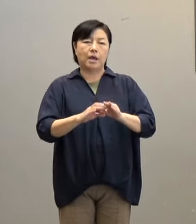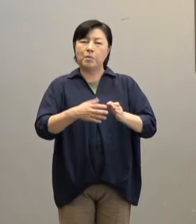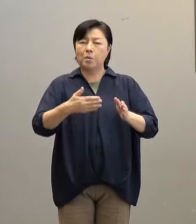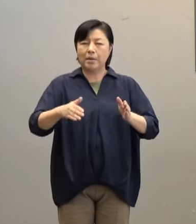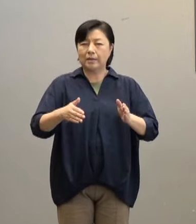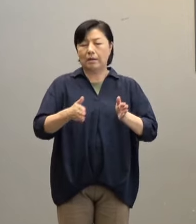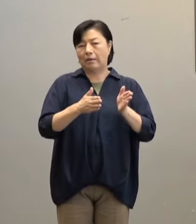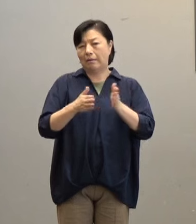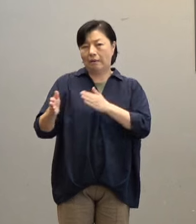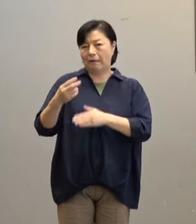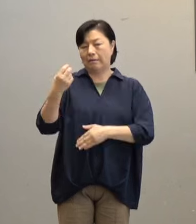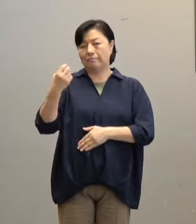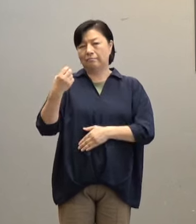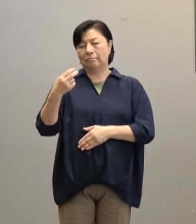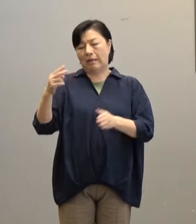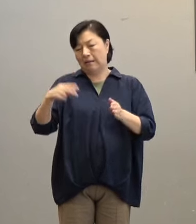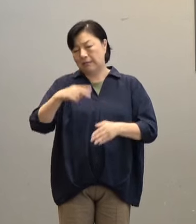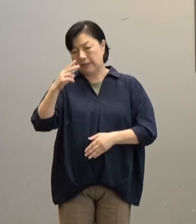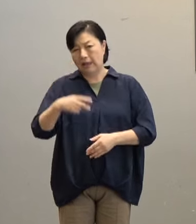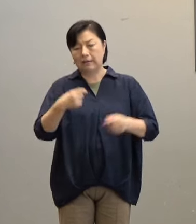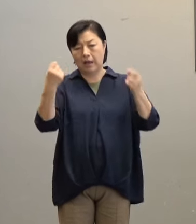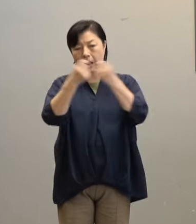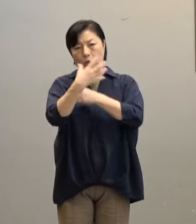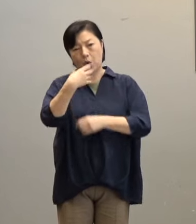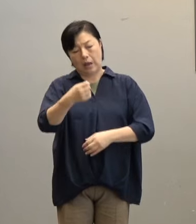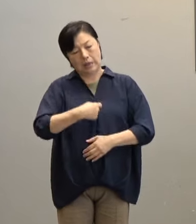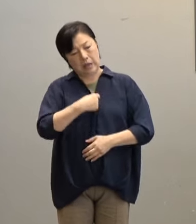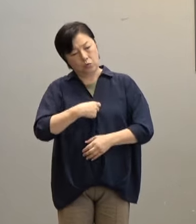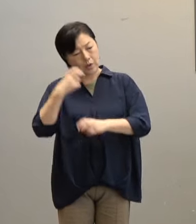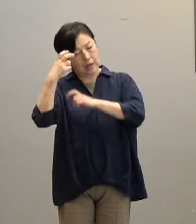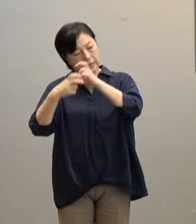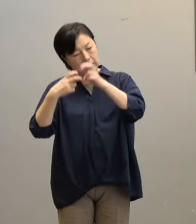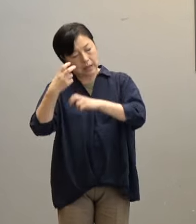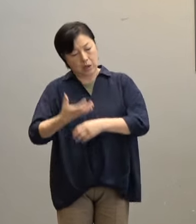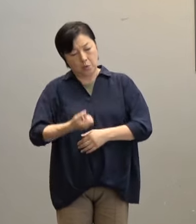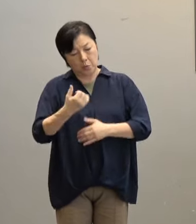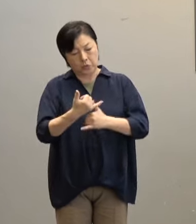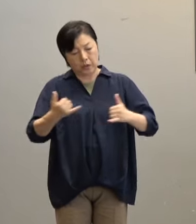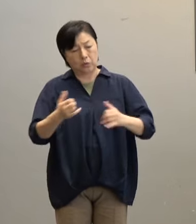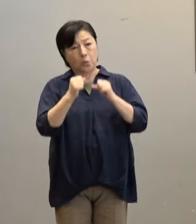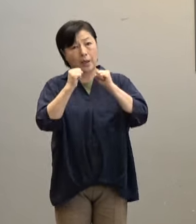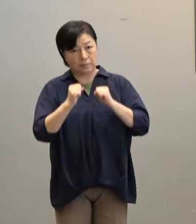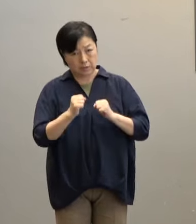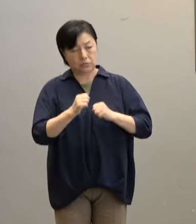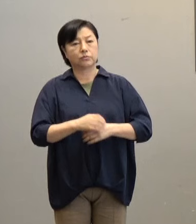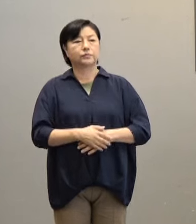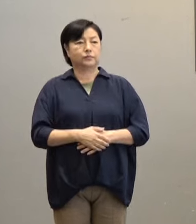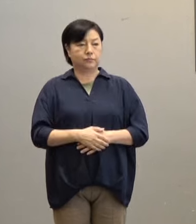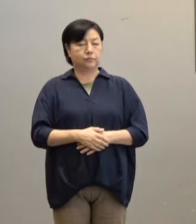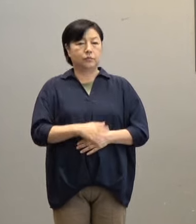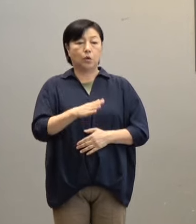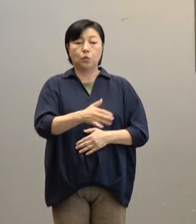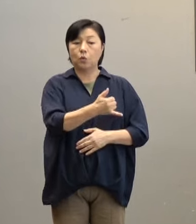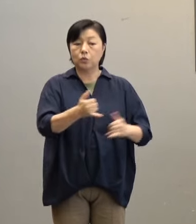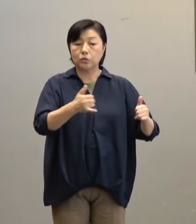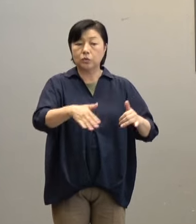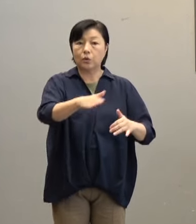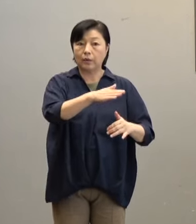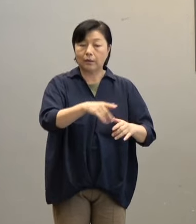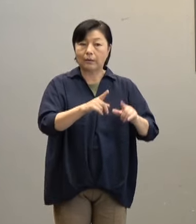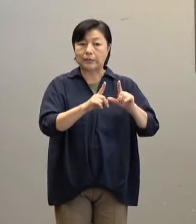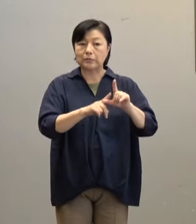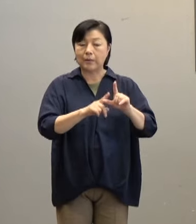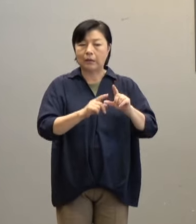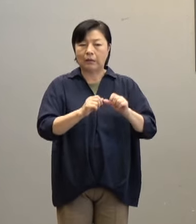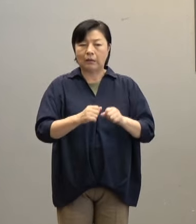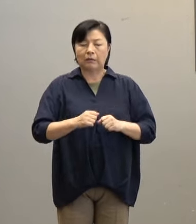だ偏見や誤解によって、さまざまな不安、そして悩みを抱えていらっしゃる方々が存在をしておりますので、 こうした方々がこの千葉県